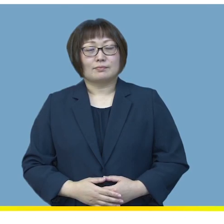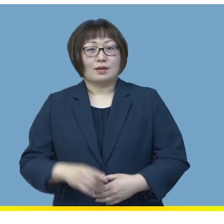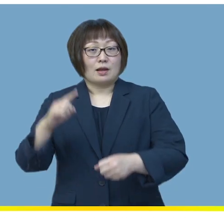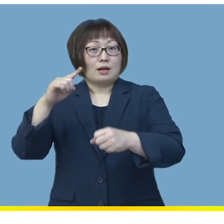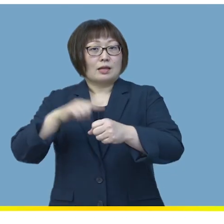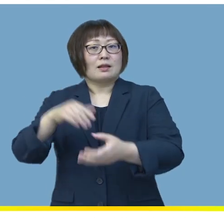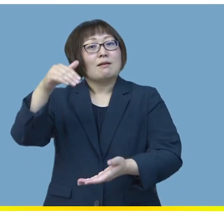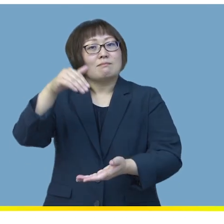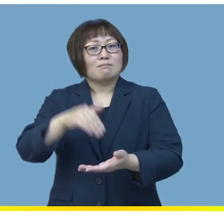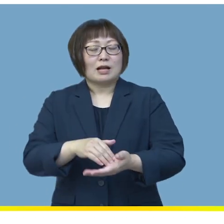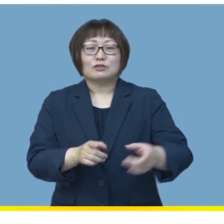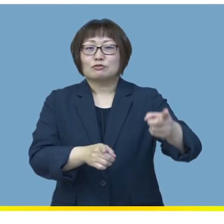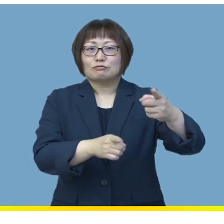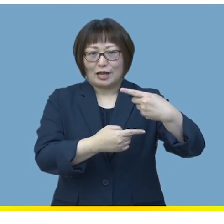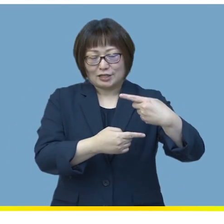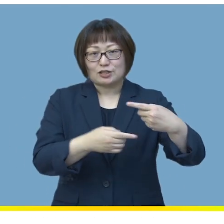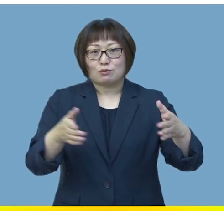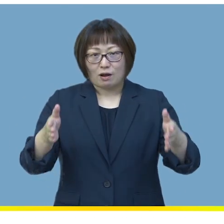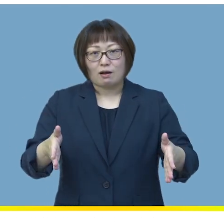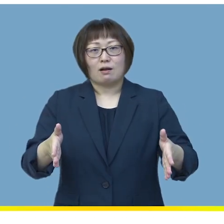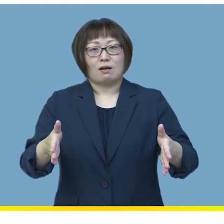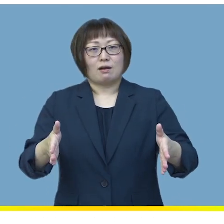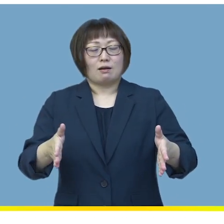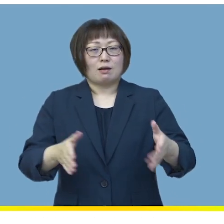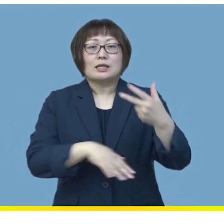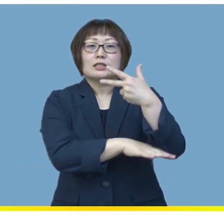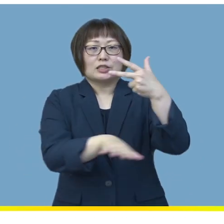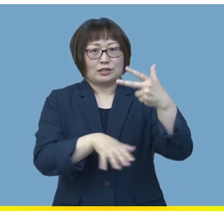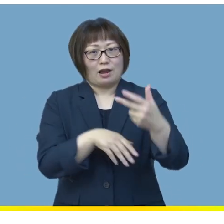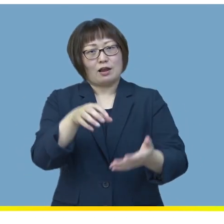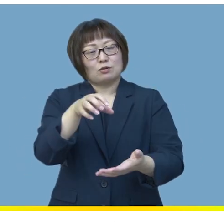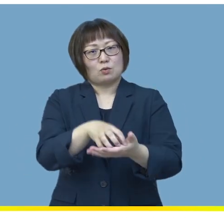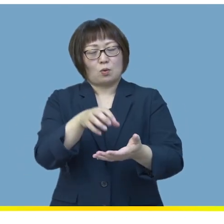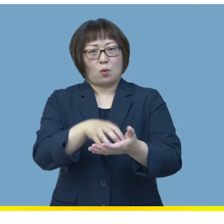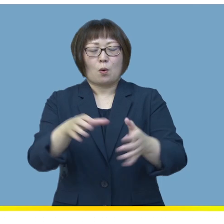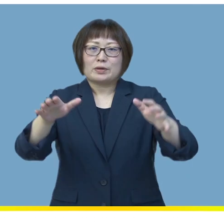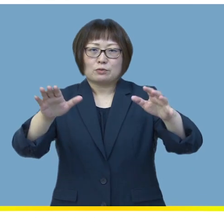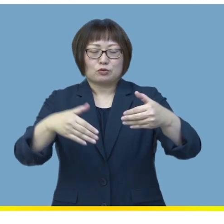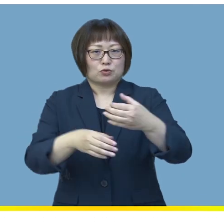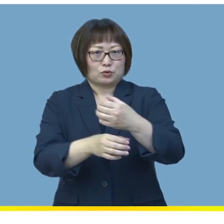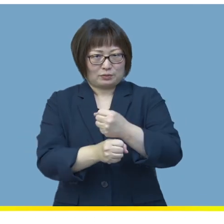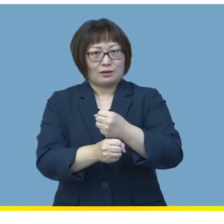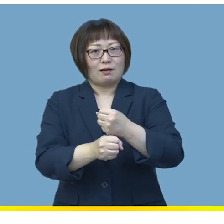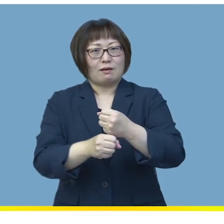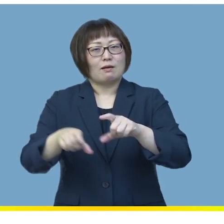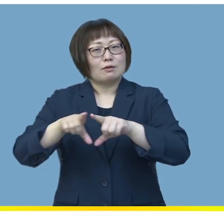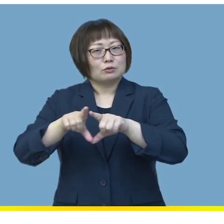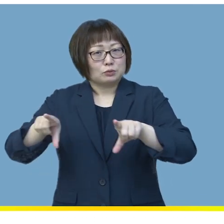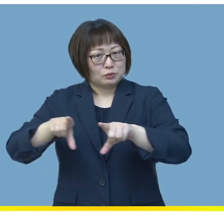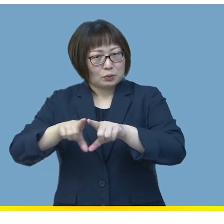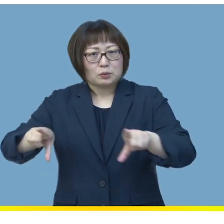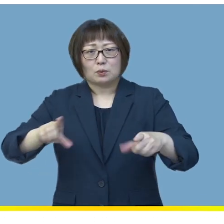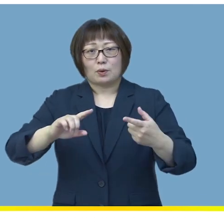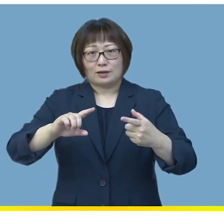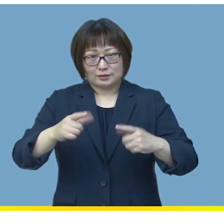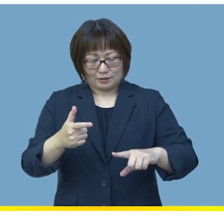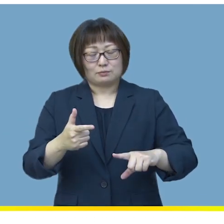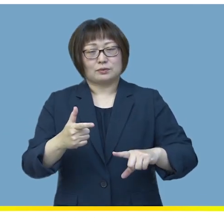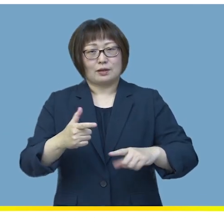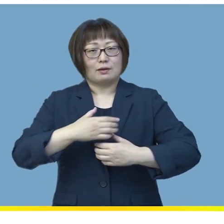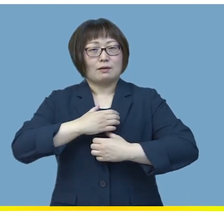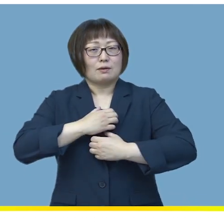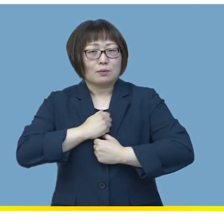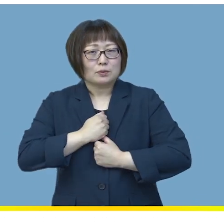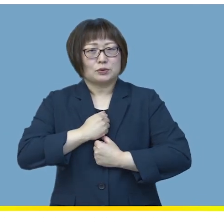年末年始は資源ごみ収集日が通常とは異なりますので